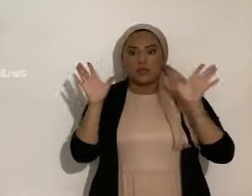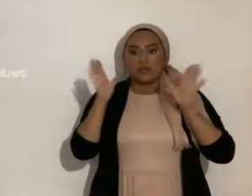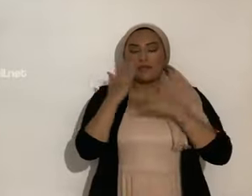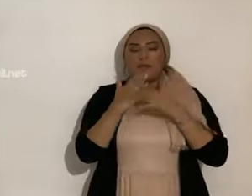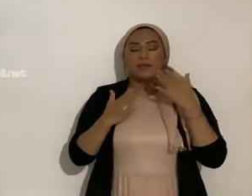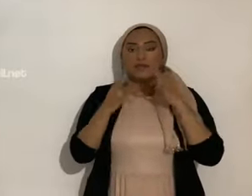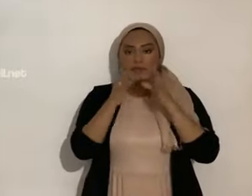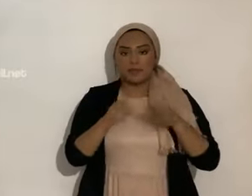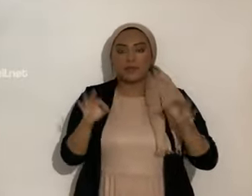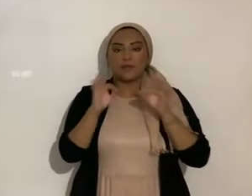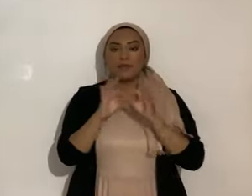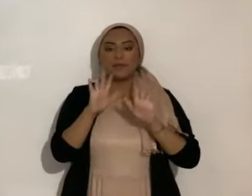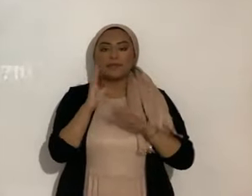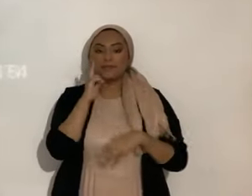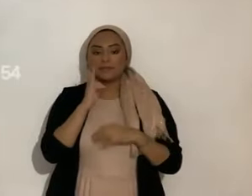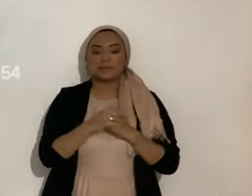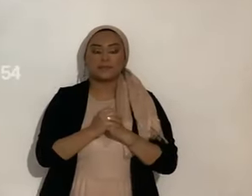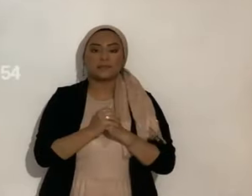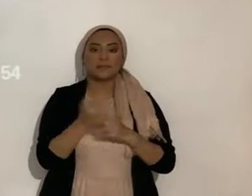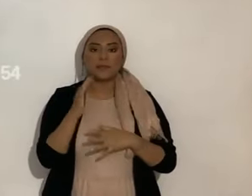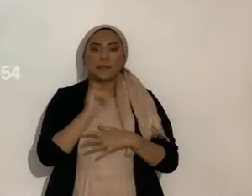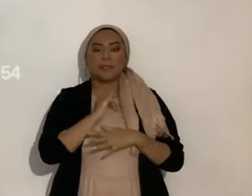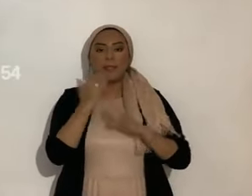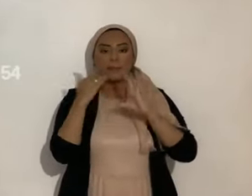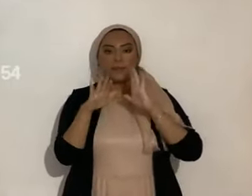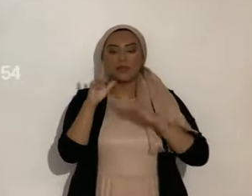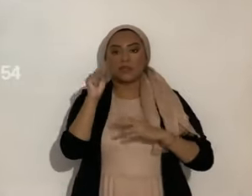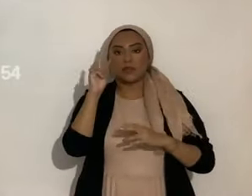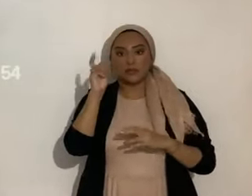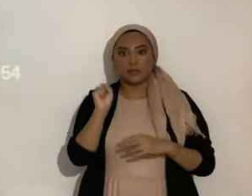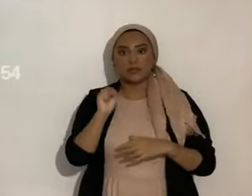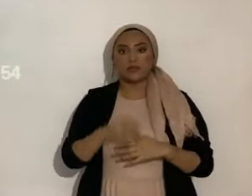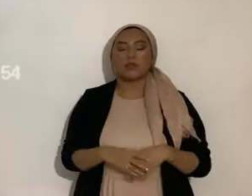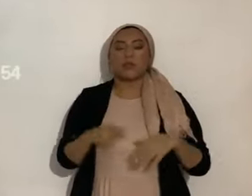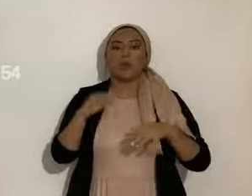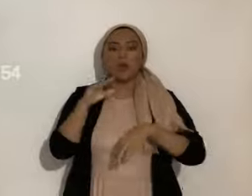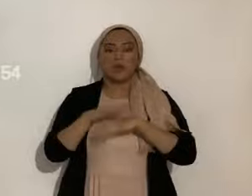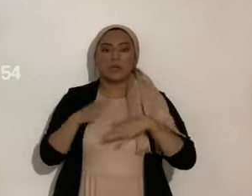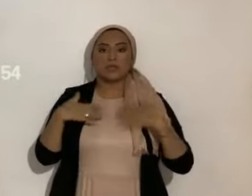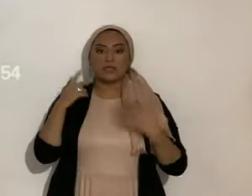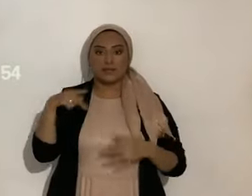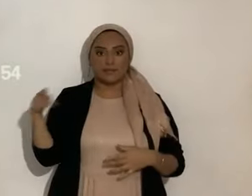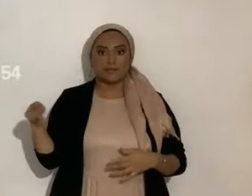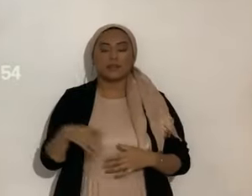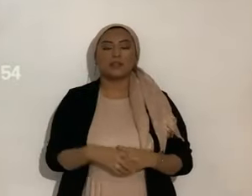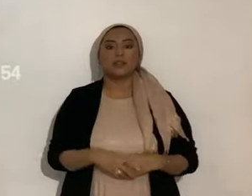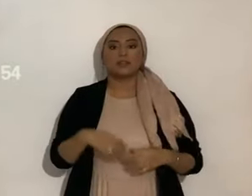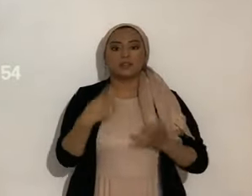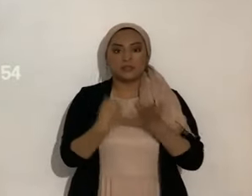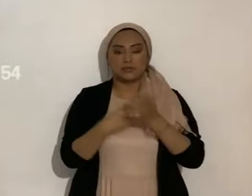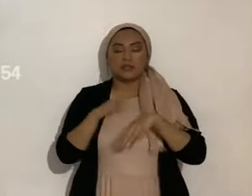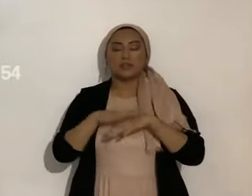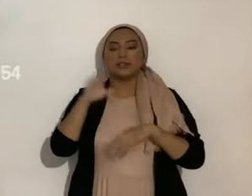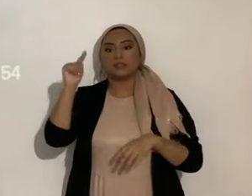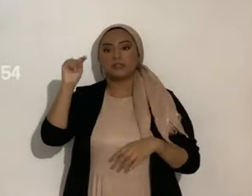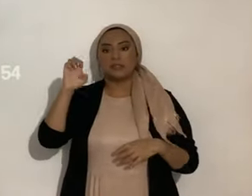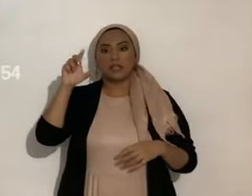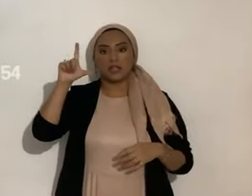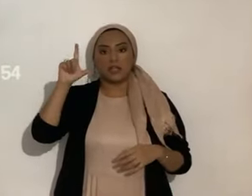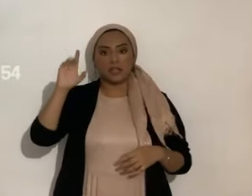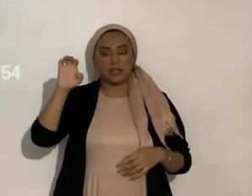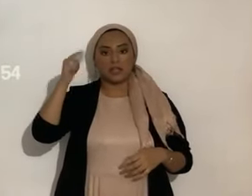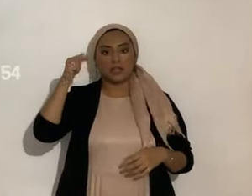que son importantes. Miren, yo les mando noticias por WhatsApp y a veces por Telegram,